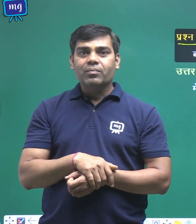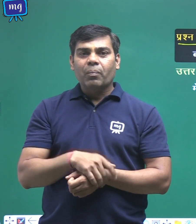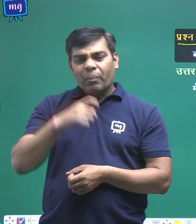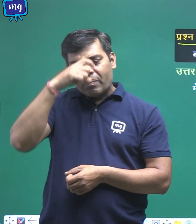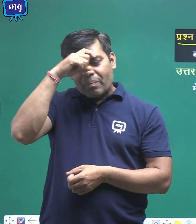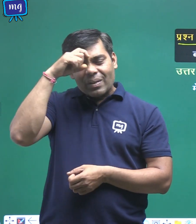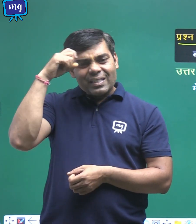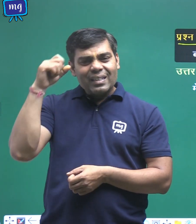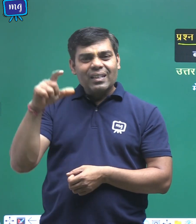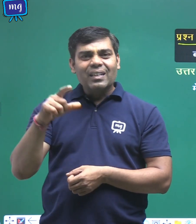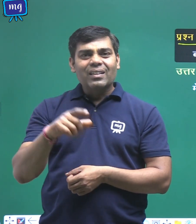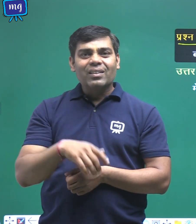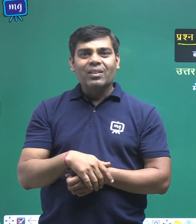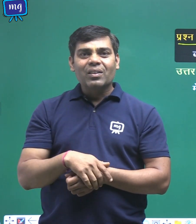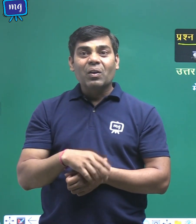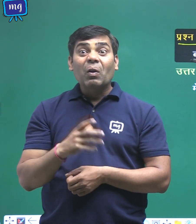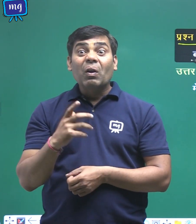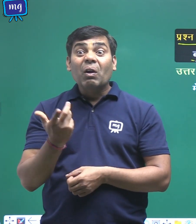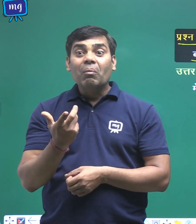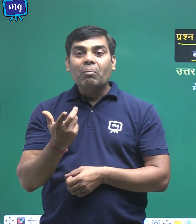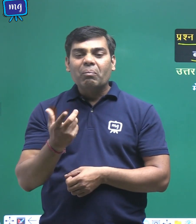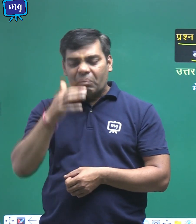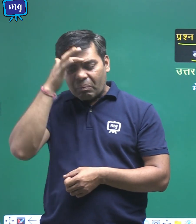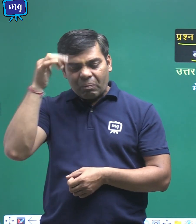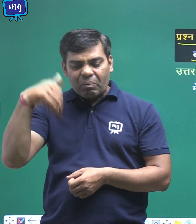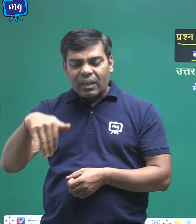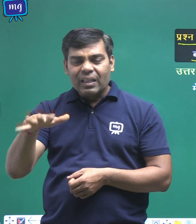पसीना कब बहता है?